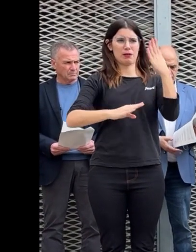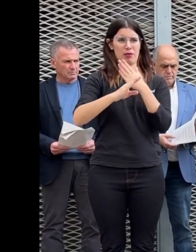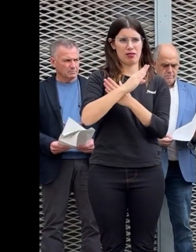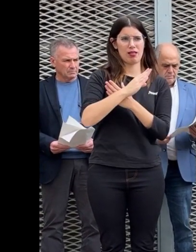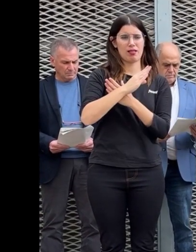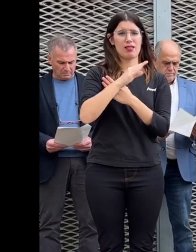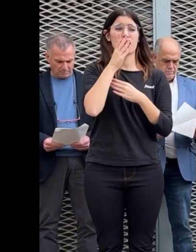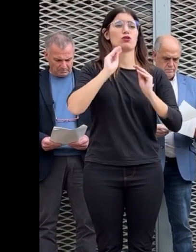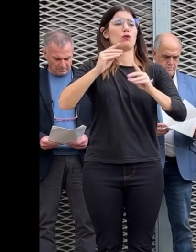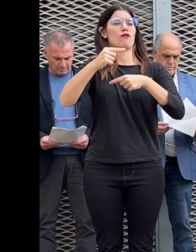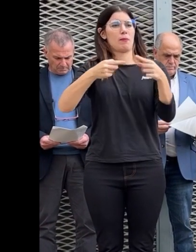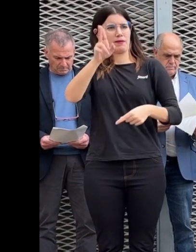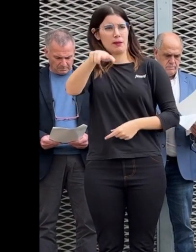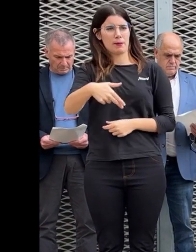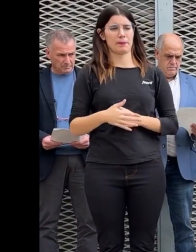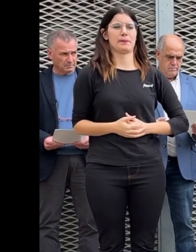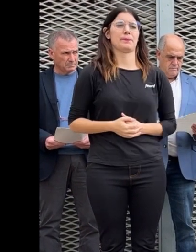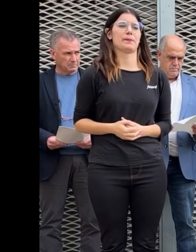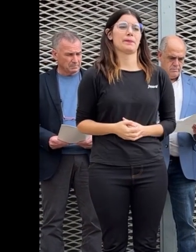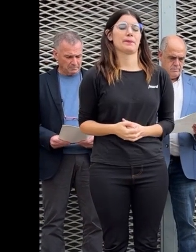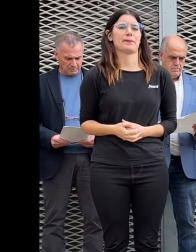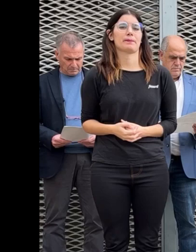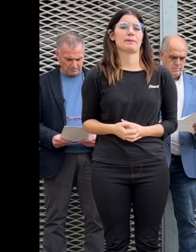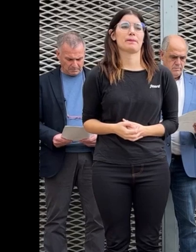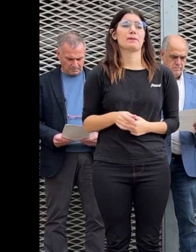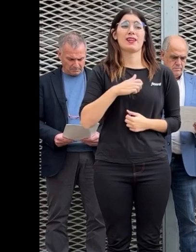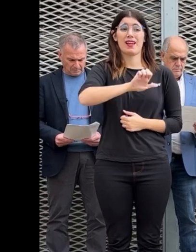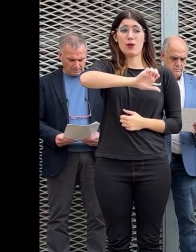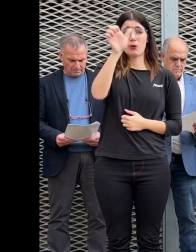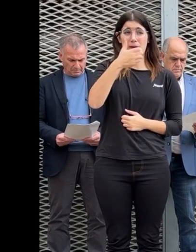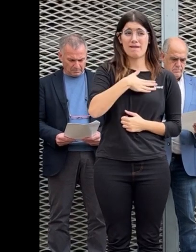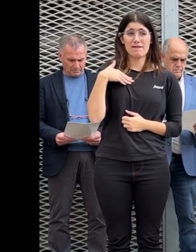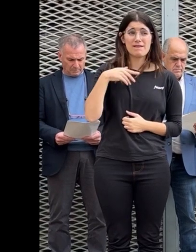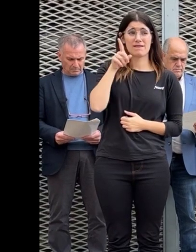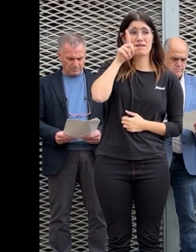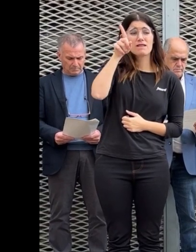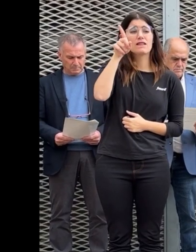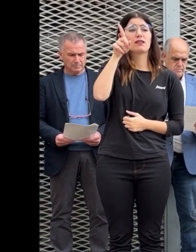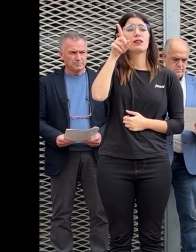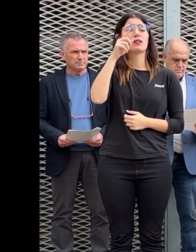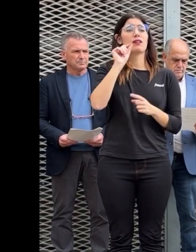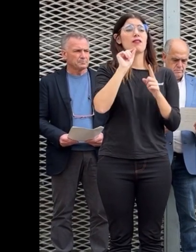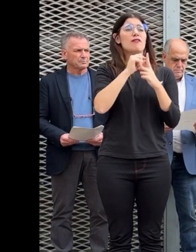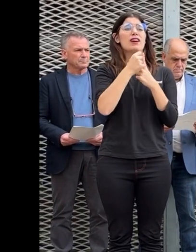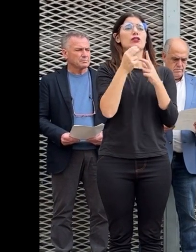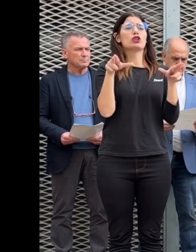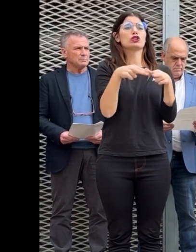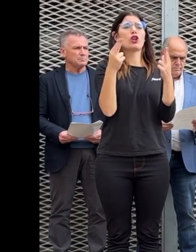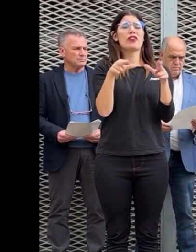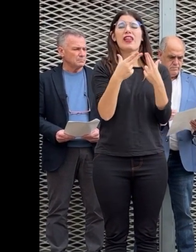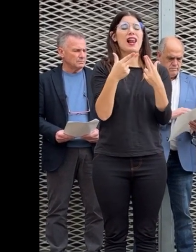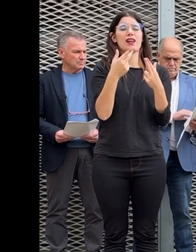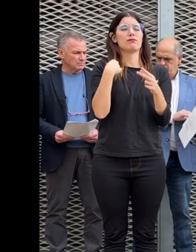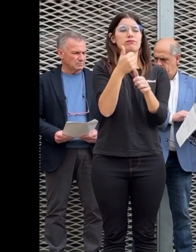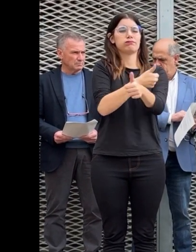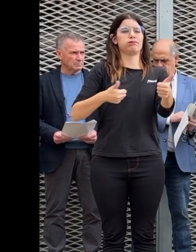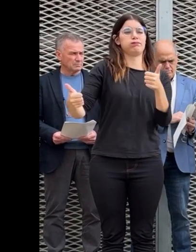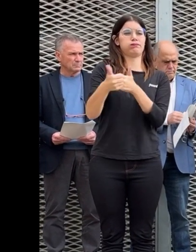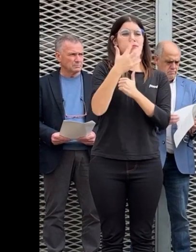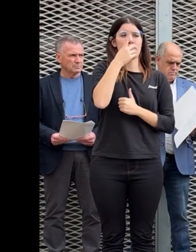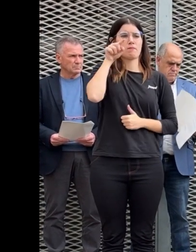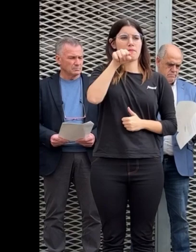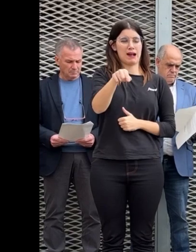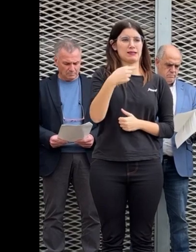discapacidad y de sus familias. Una Europa en la que el factor social sea prevalente y